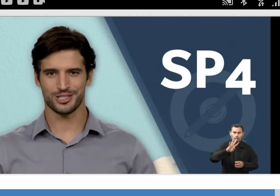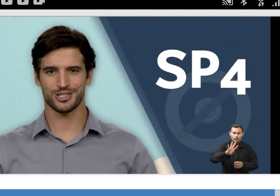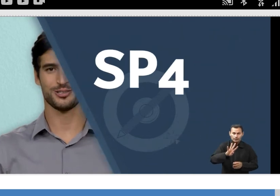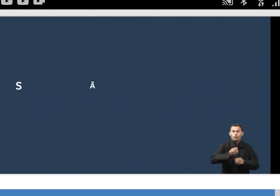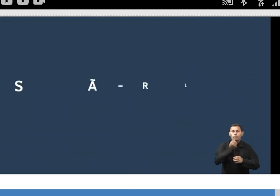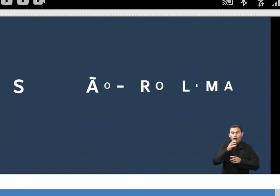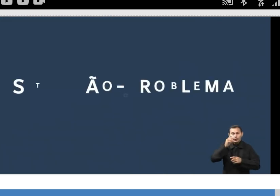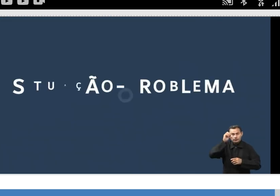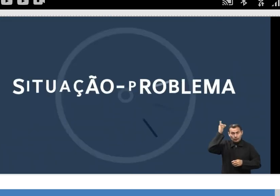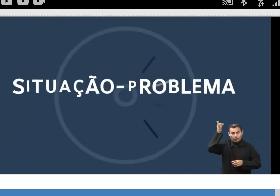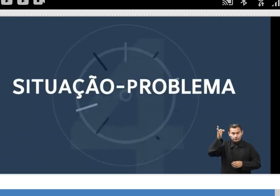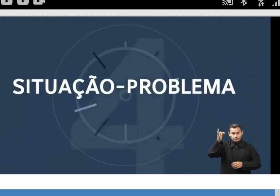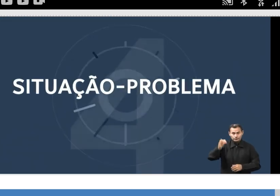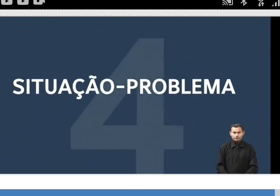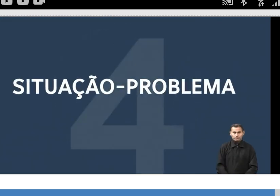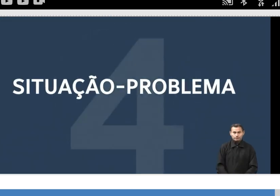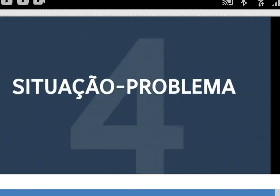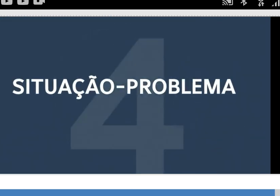Boa sorte!